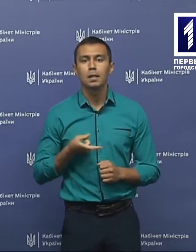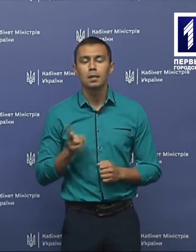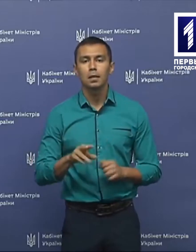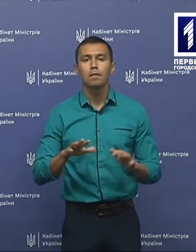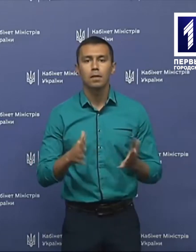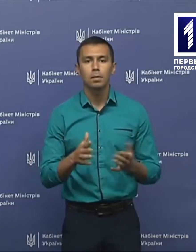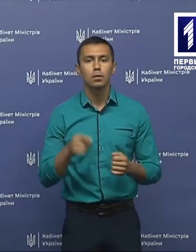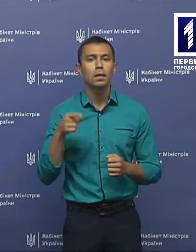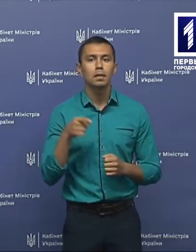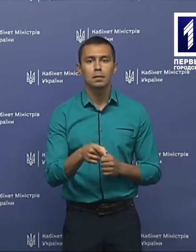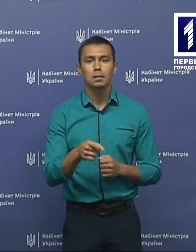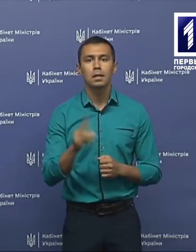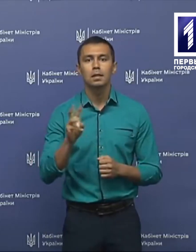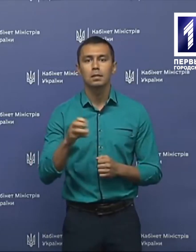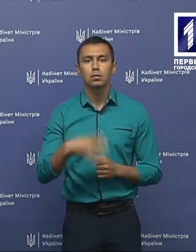летальних випадків –